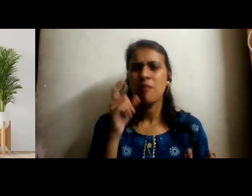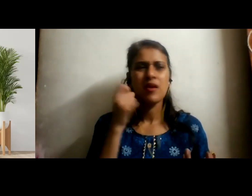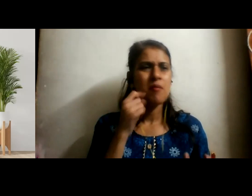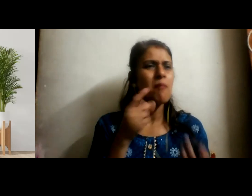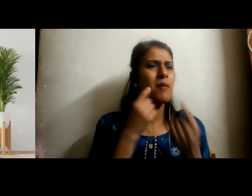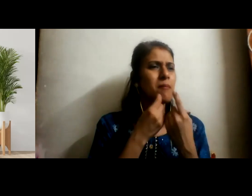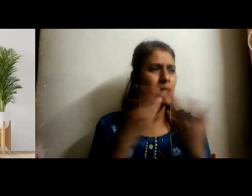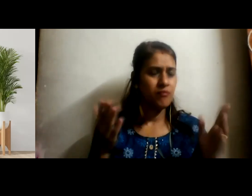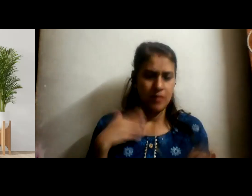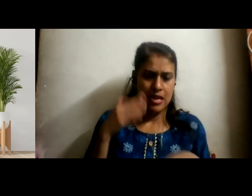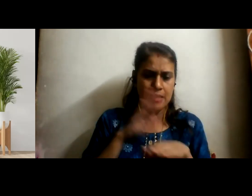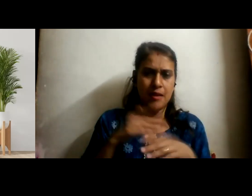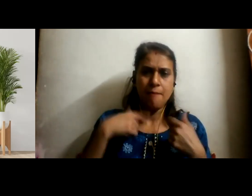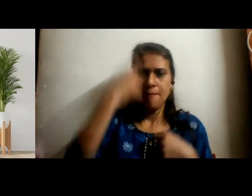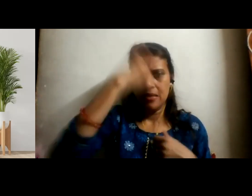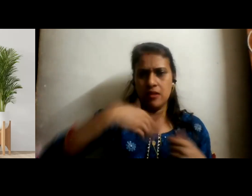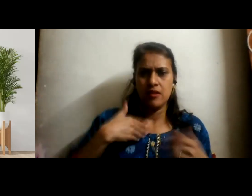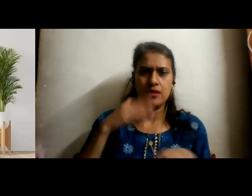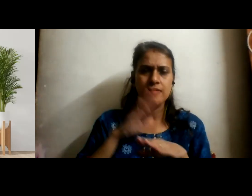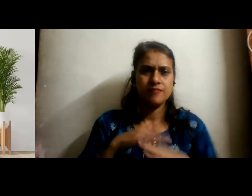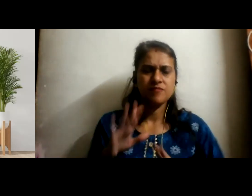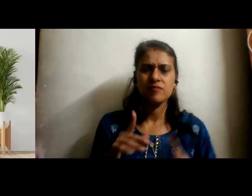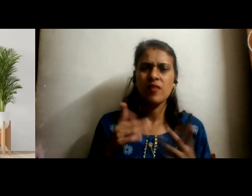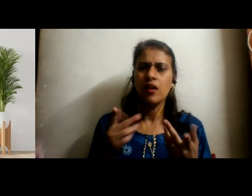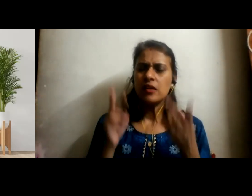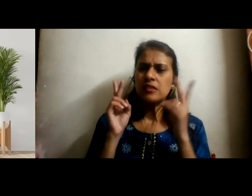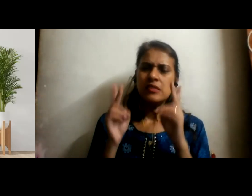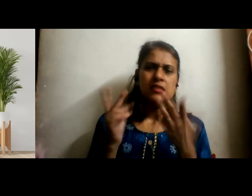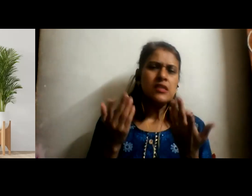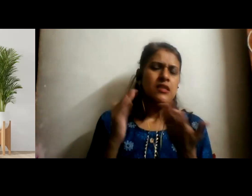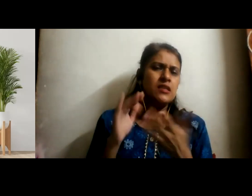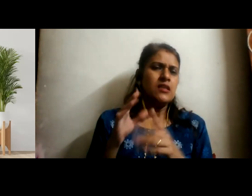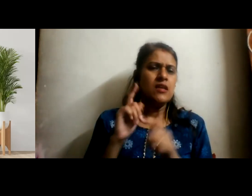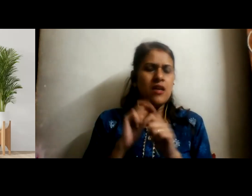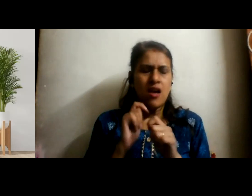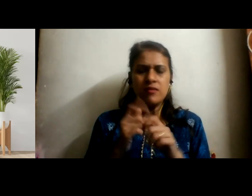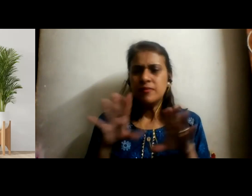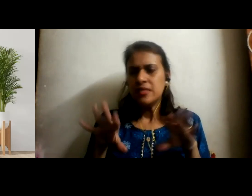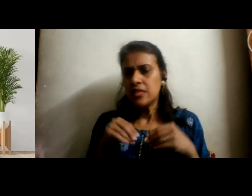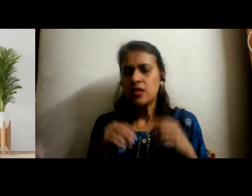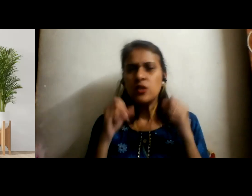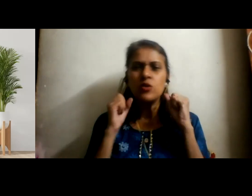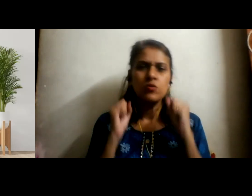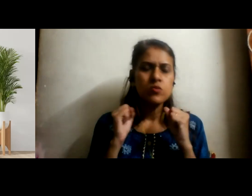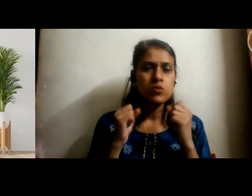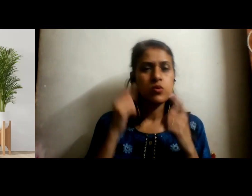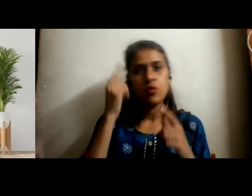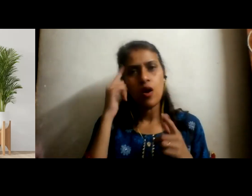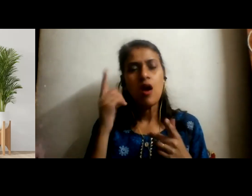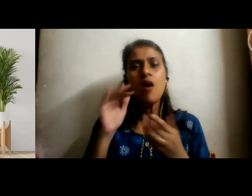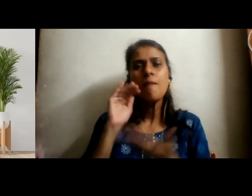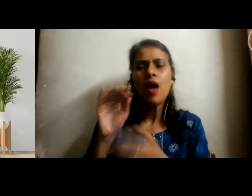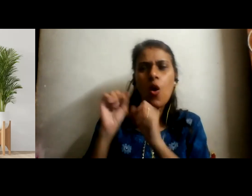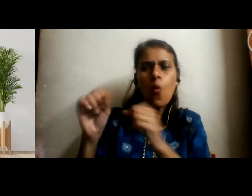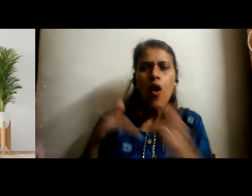जो मेरा अनुभव रहा है कि वो क्रिटिकल हो जाते हैं बच्चों को लेके और एक्सेप्टेंस को लेके, कि वो बच्चे के इंटरेस्ट को ऑब्जर्व नहीं